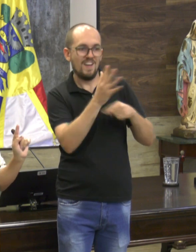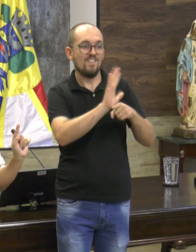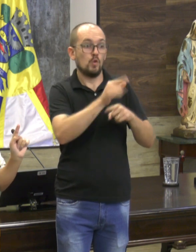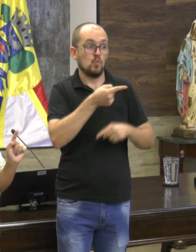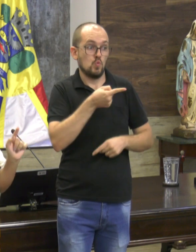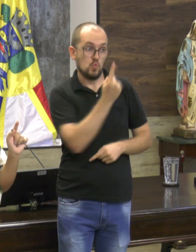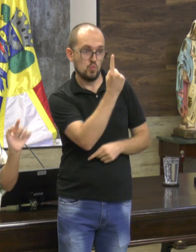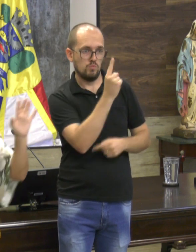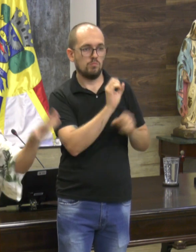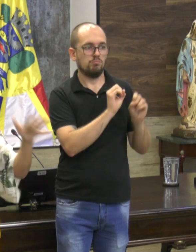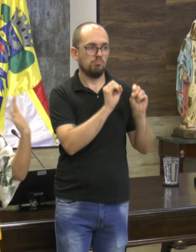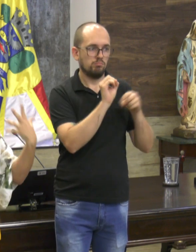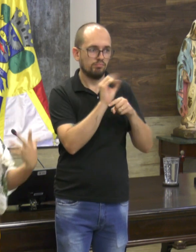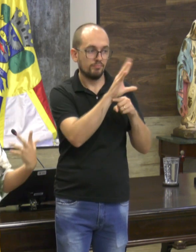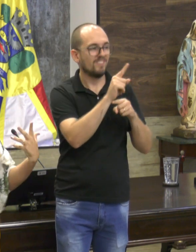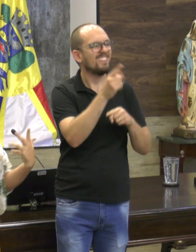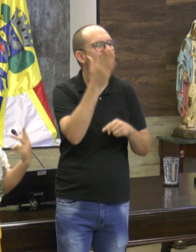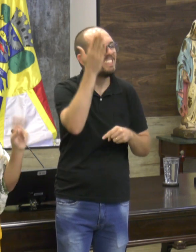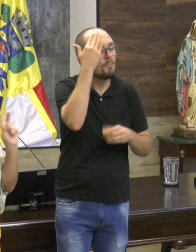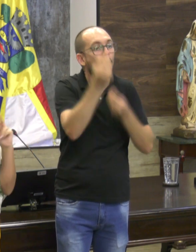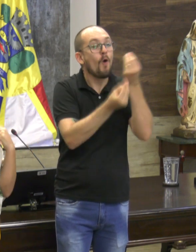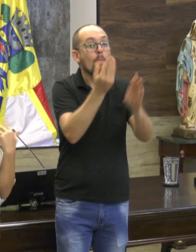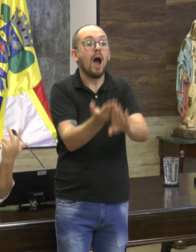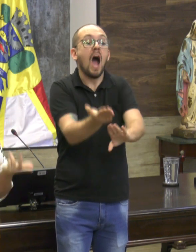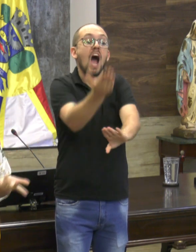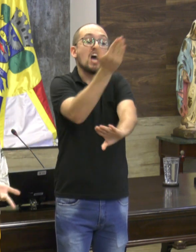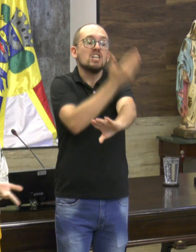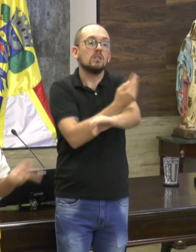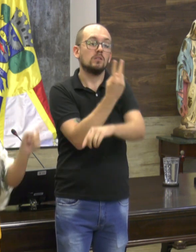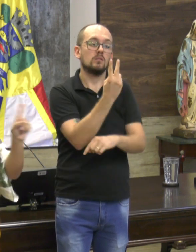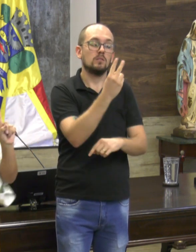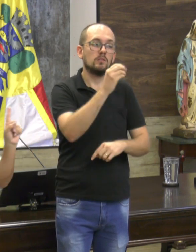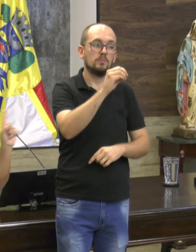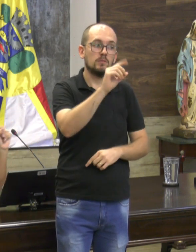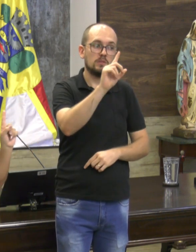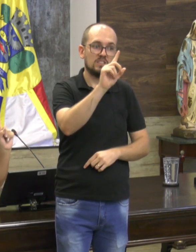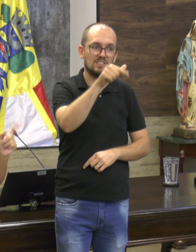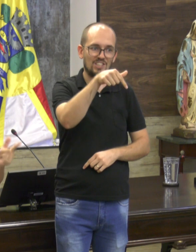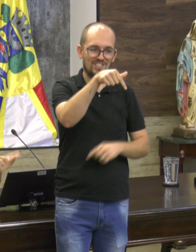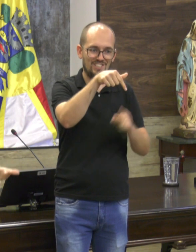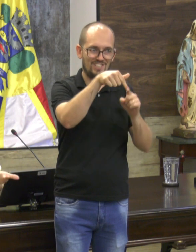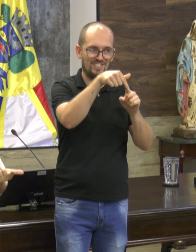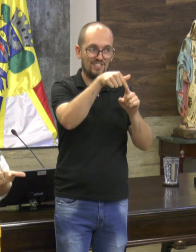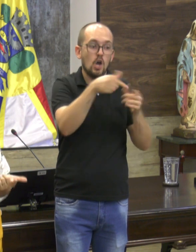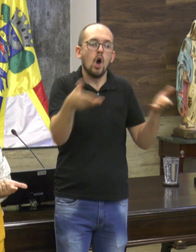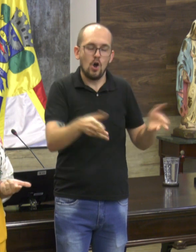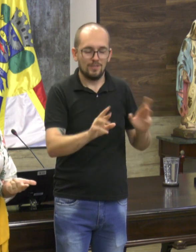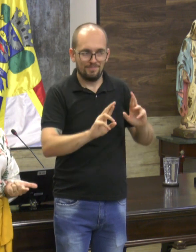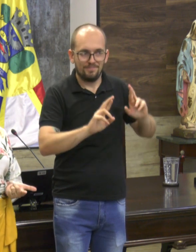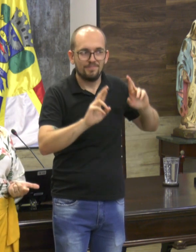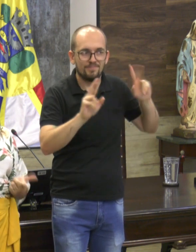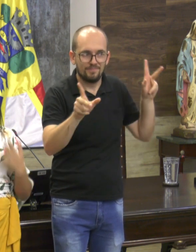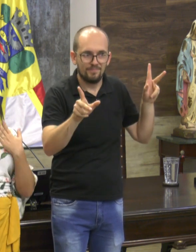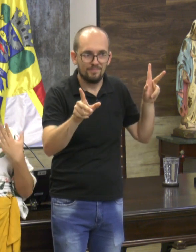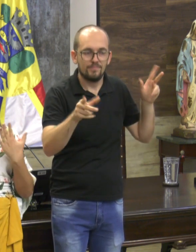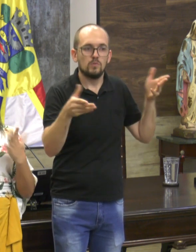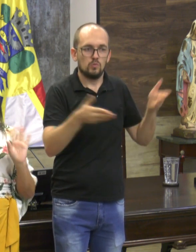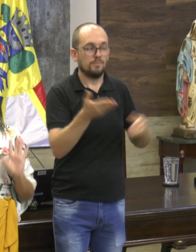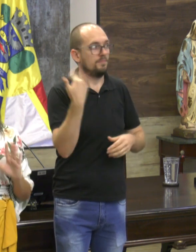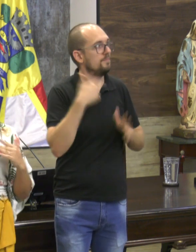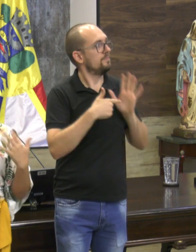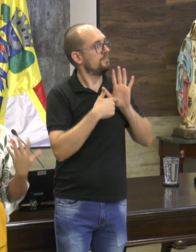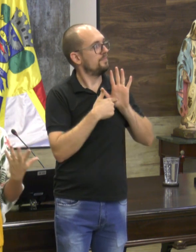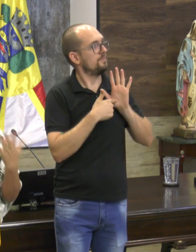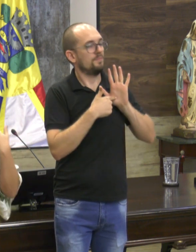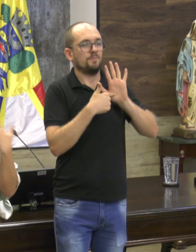para vocês conhecerem o Gustavo de 2017, que não é o mesmo Gustavo de hoje, de 2019.